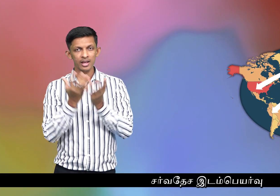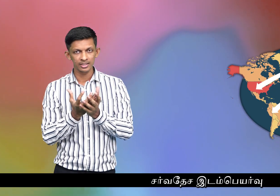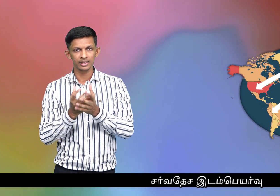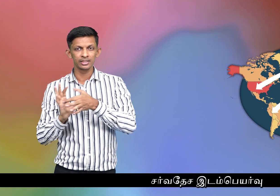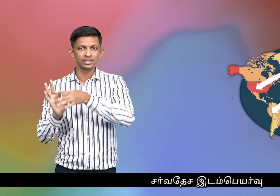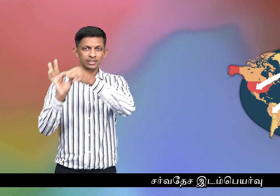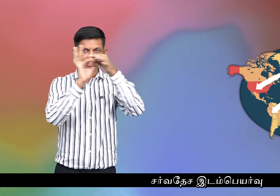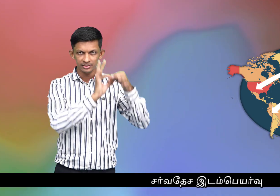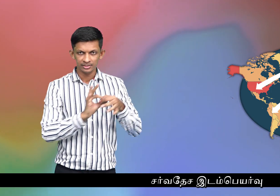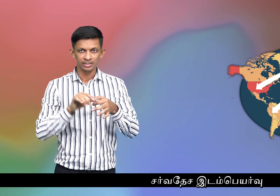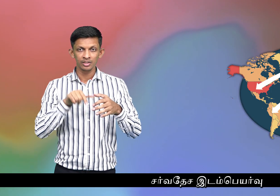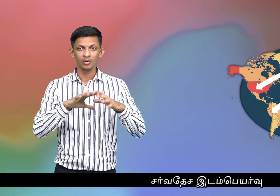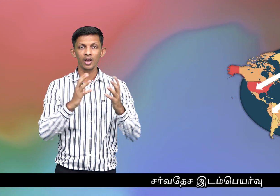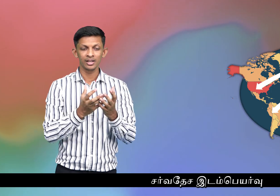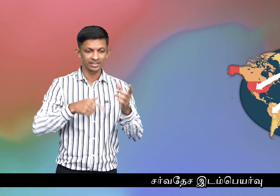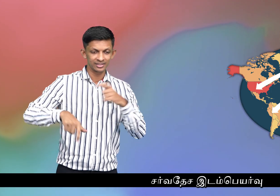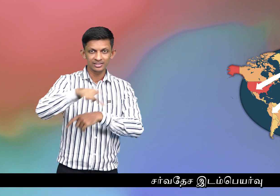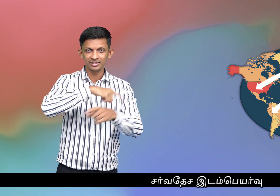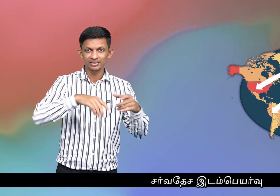சர்வதேச இடம்பெயர்வு.